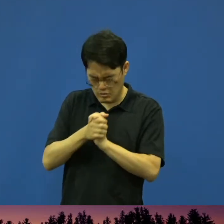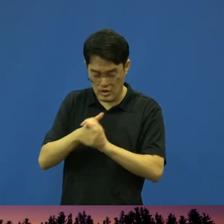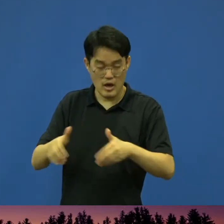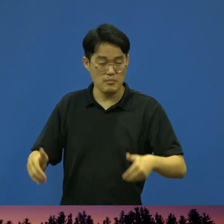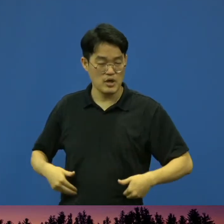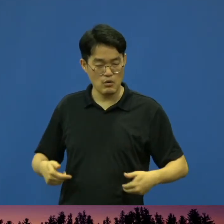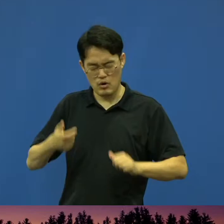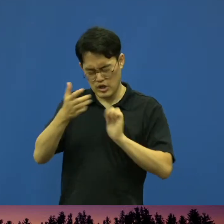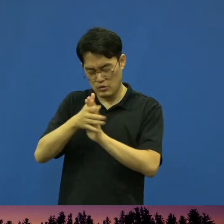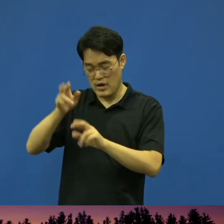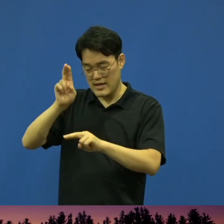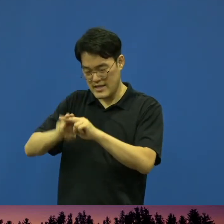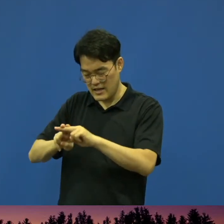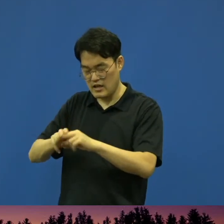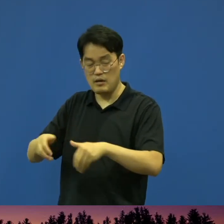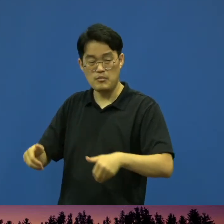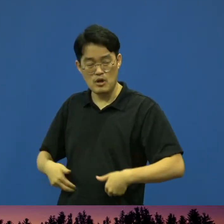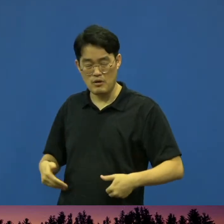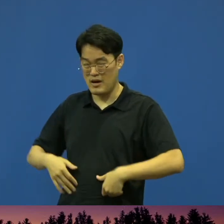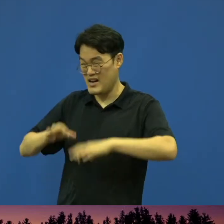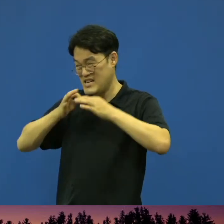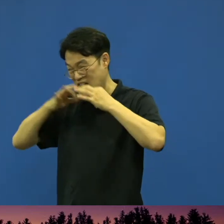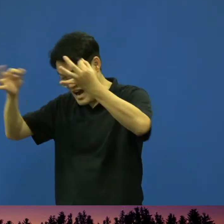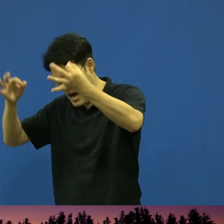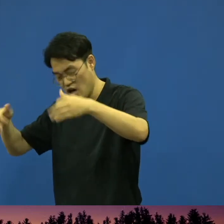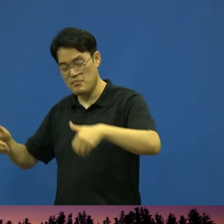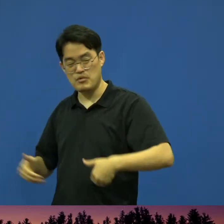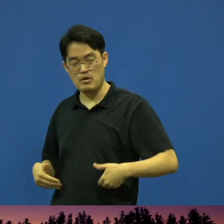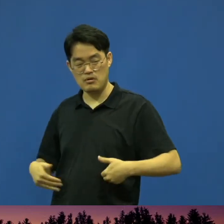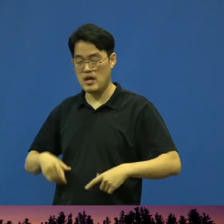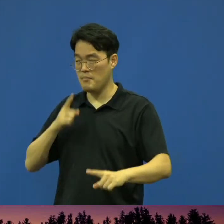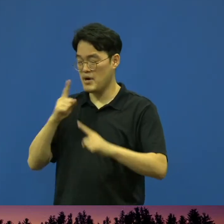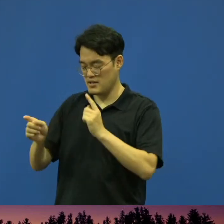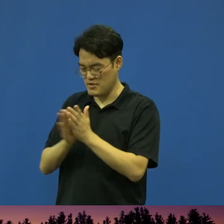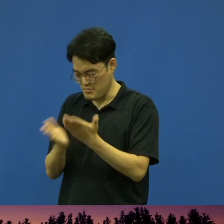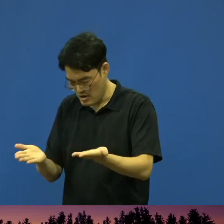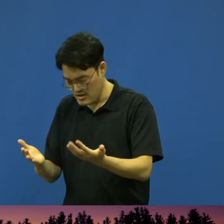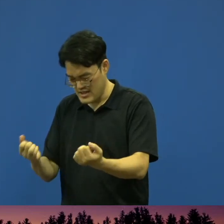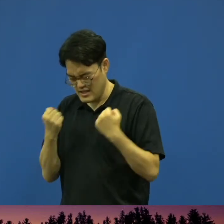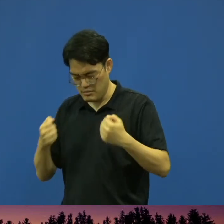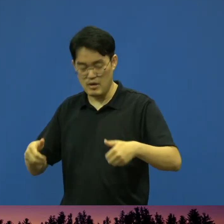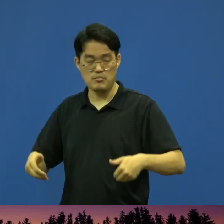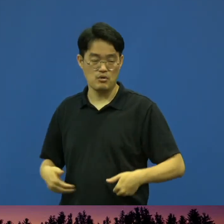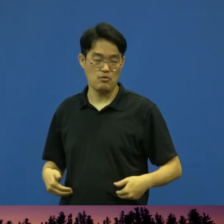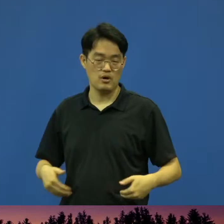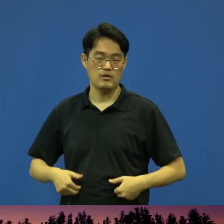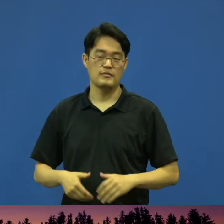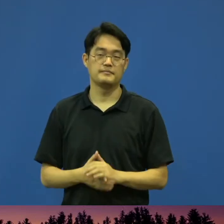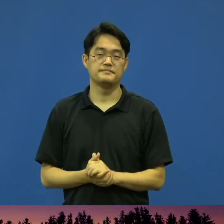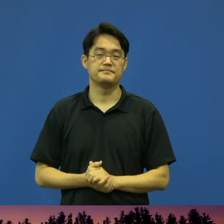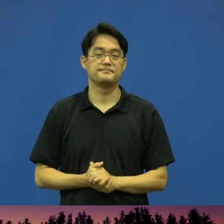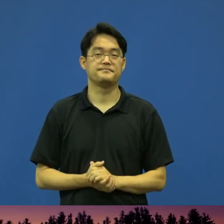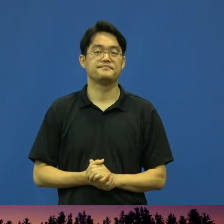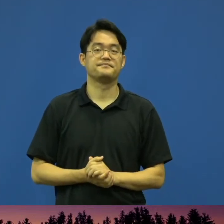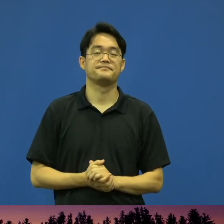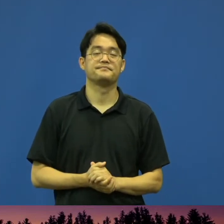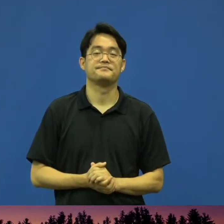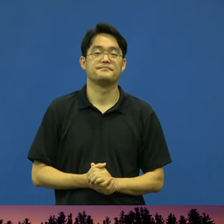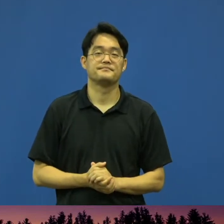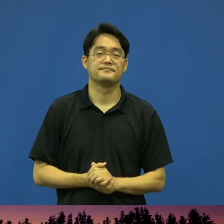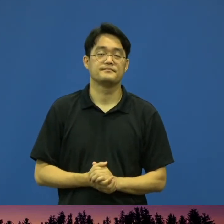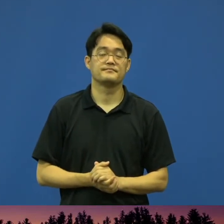필요합니다. 부르짖는 힘이 필요합니다. 말씀을 펴는 힘이 필요합니다. 금철에 나오는 힘이 필요한 줄로 믿습니다.